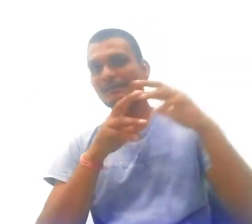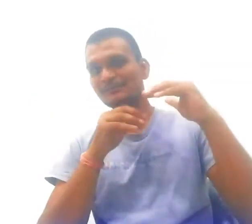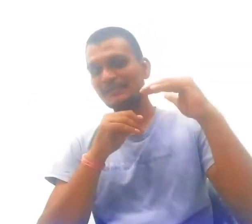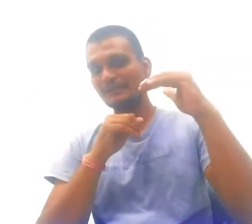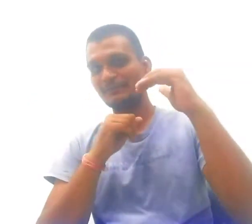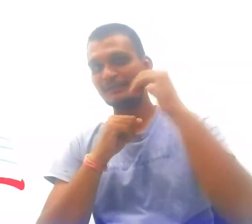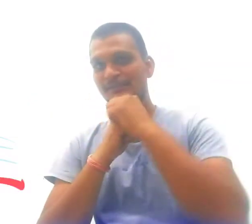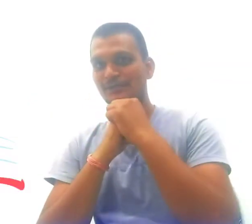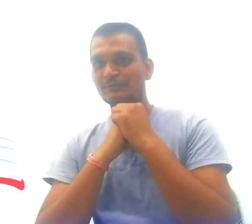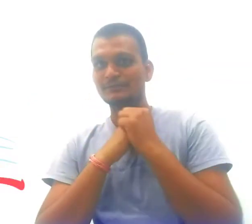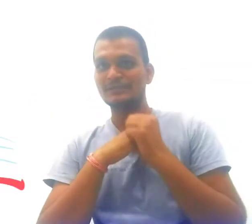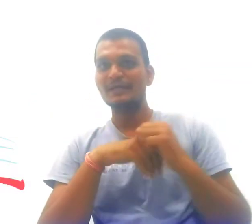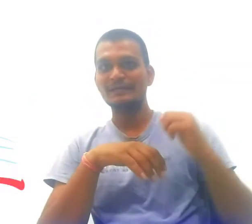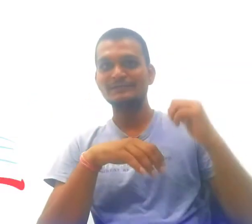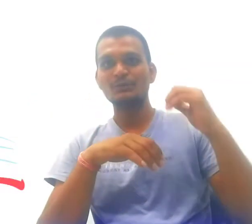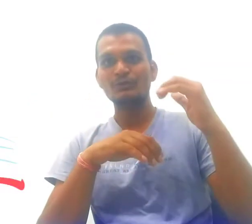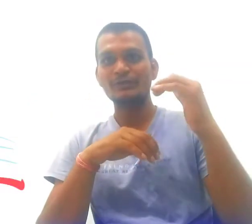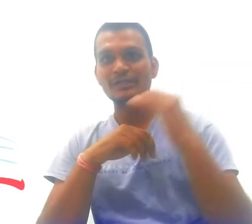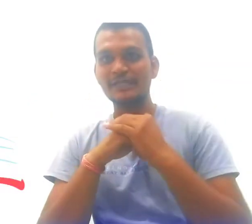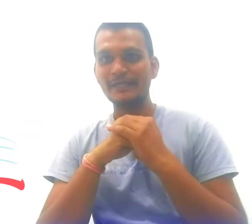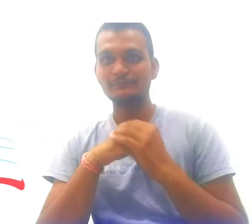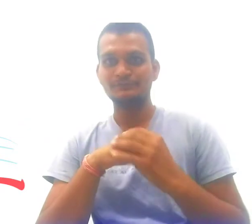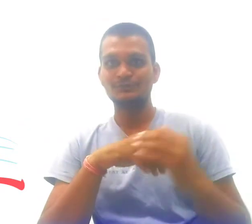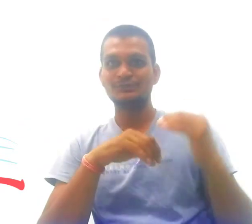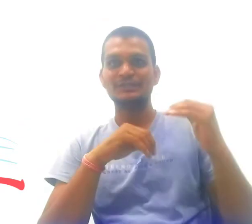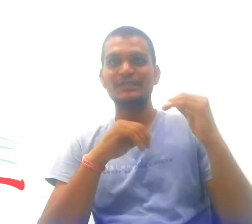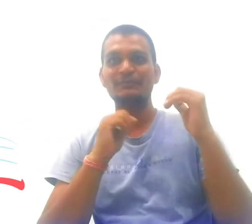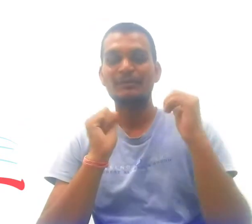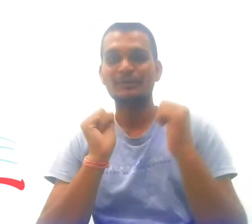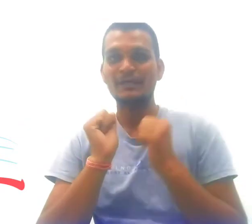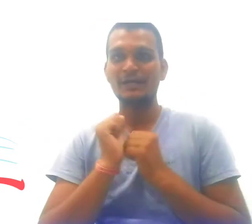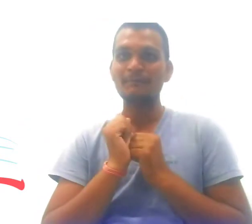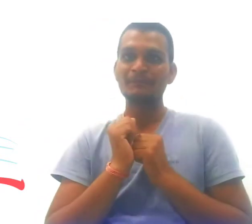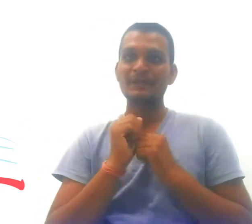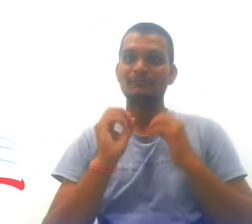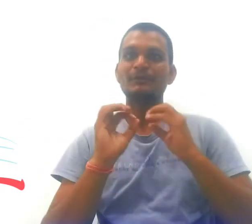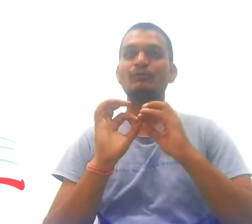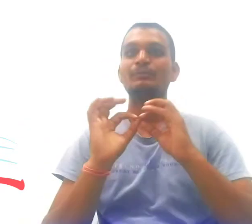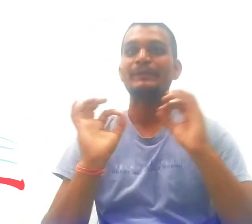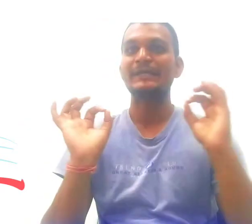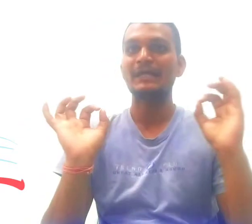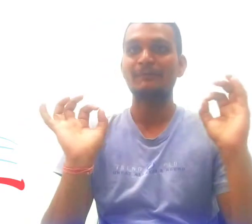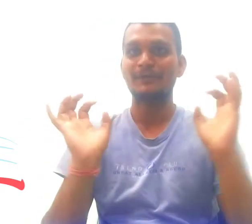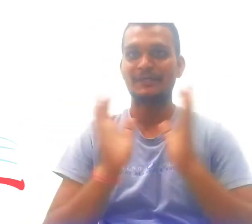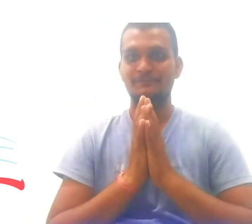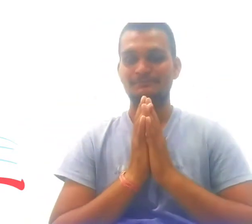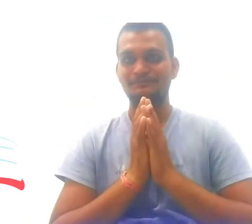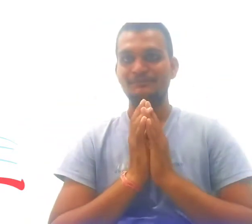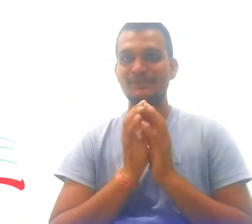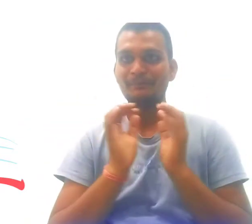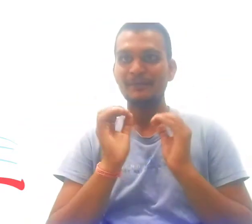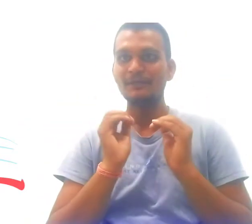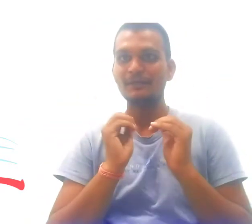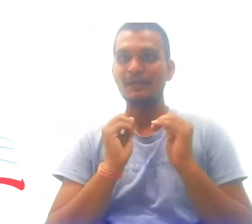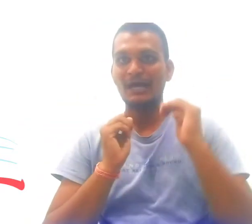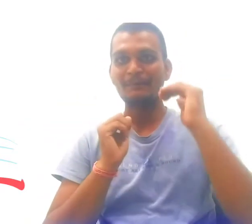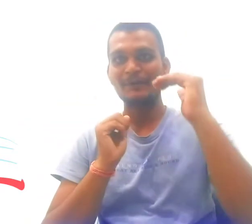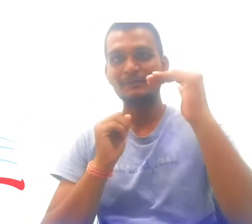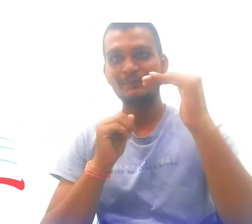आपसे एक बात कहता हूं, क्या ऐसा कोई व्यक्ति है जो जिंदगी में आपके यहाँ बिल्कुल फ्री काम करे, या फिर आप कहीं पर